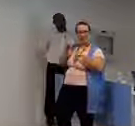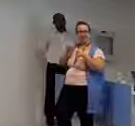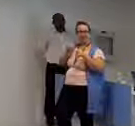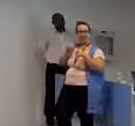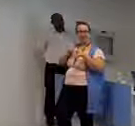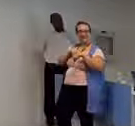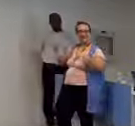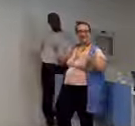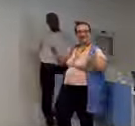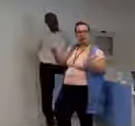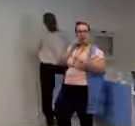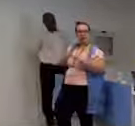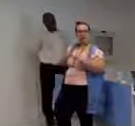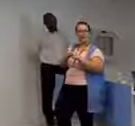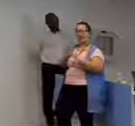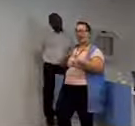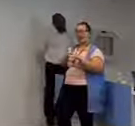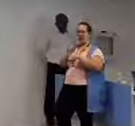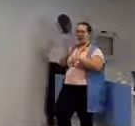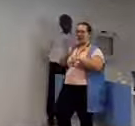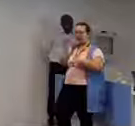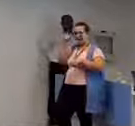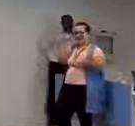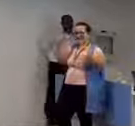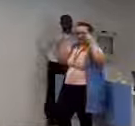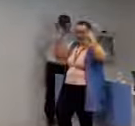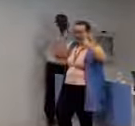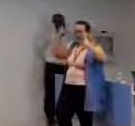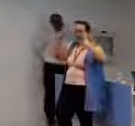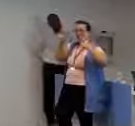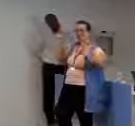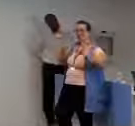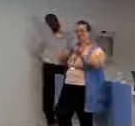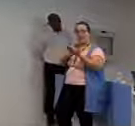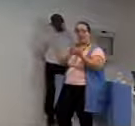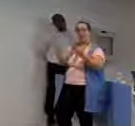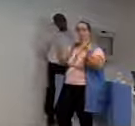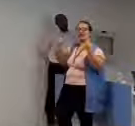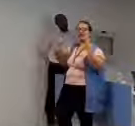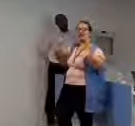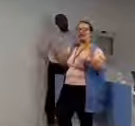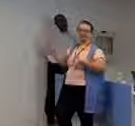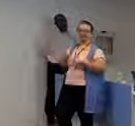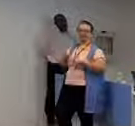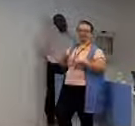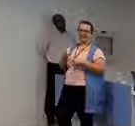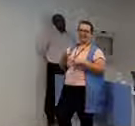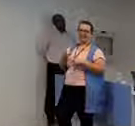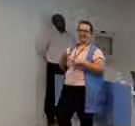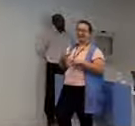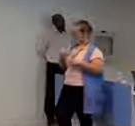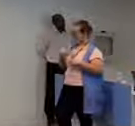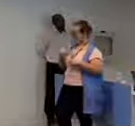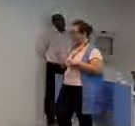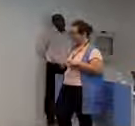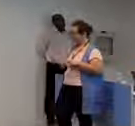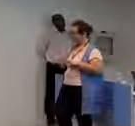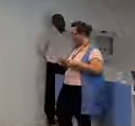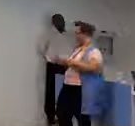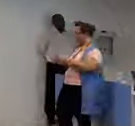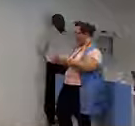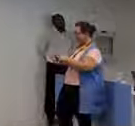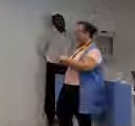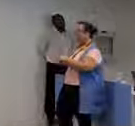tempo cada vez mais reduzido. Então esse é um outro desafio. Eu tenho produtos mais complexos que precisam ser entregues num tempo mais curto do que era